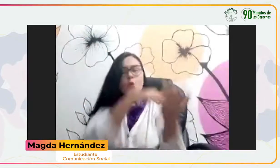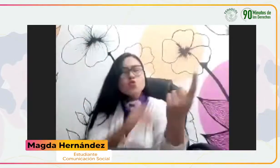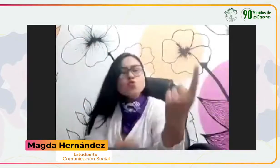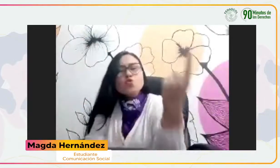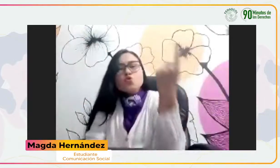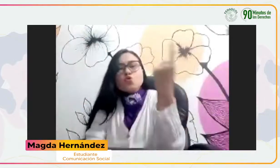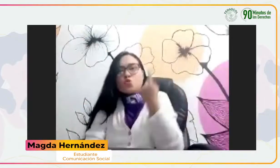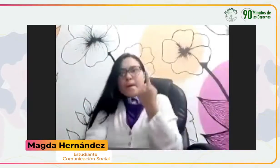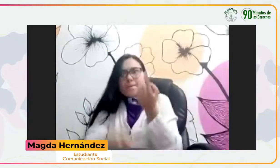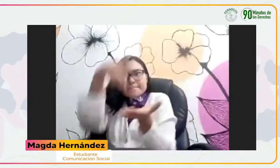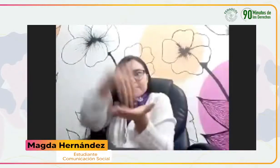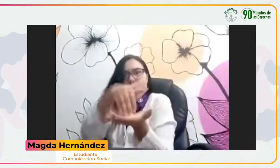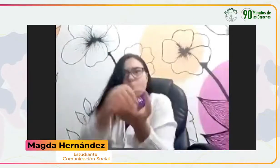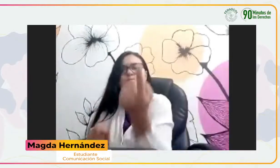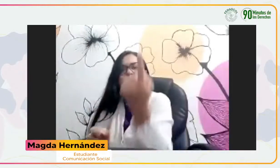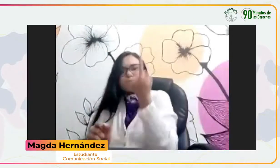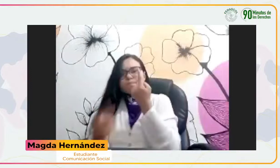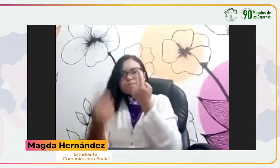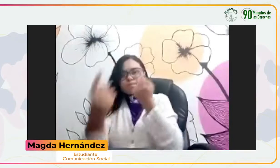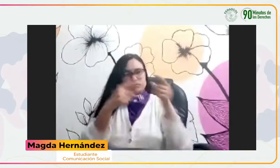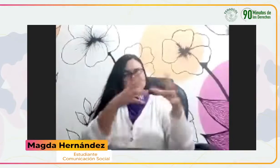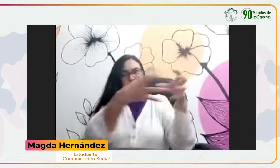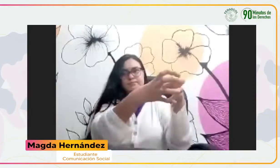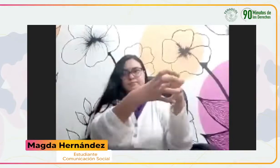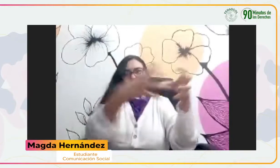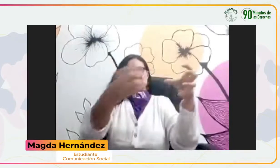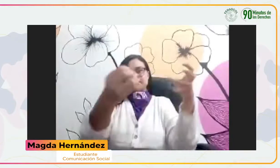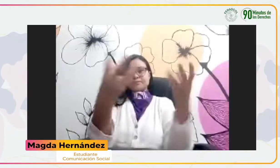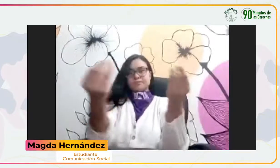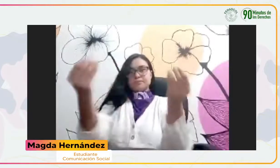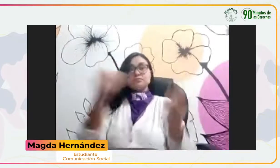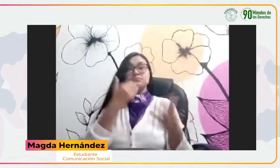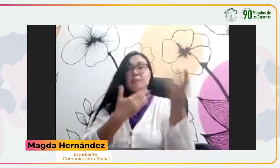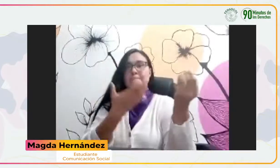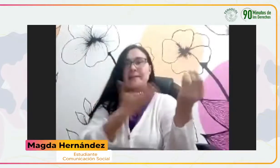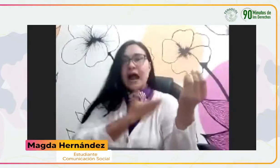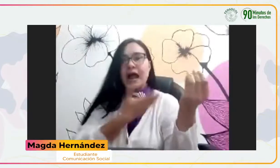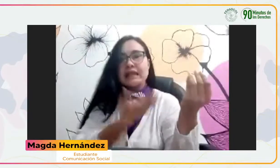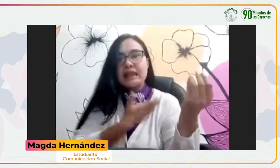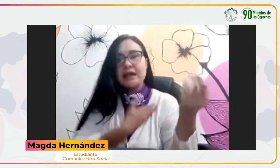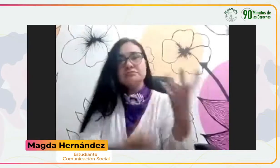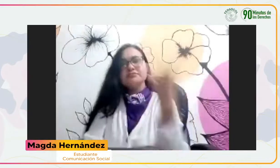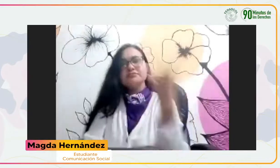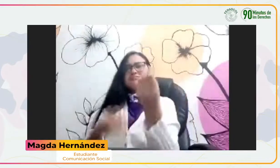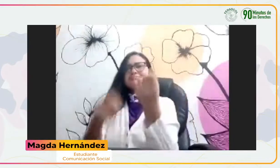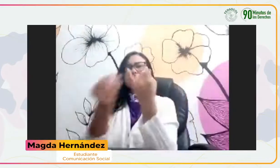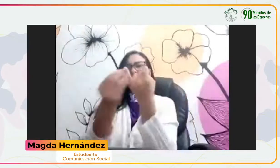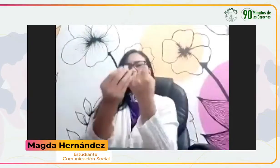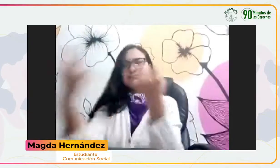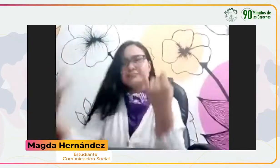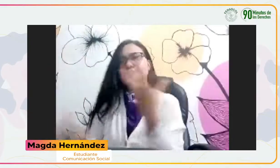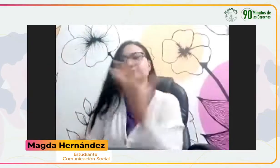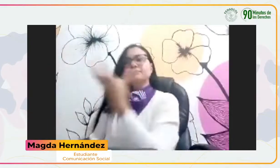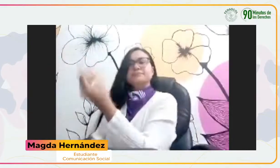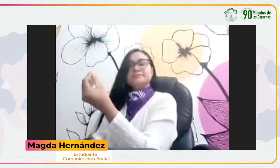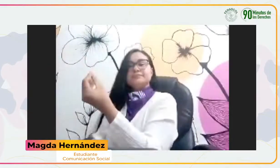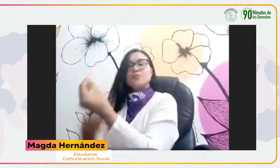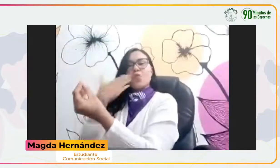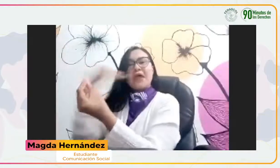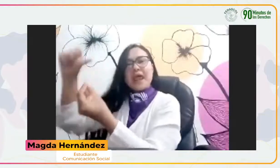y hay que discutirlas porque son diferentes posturas a las que nos podemos encontrar sobre las madres,